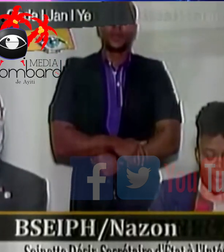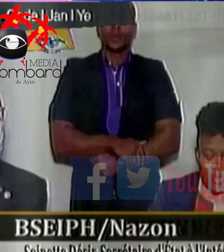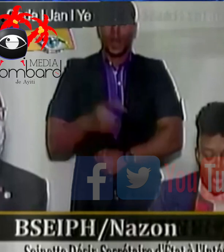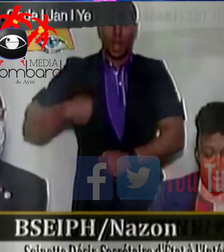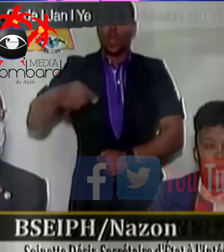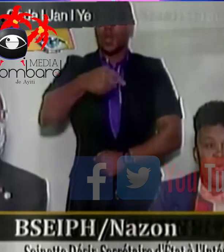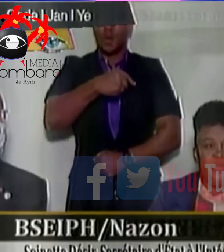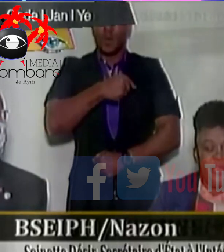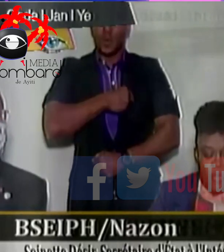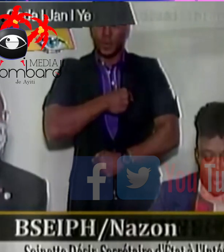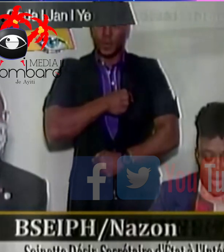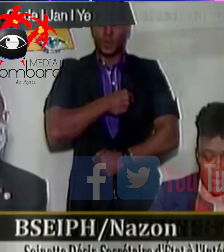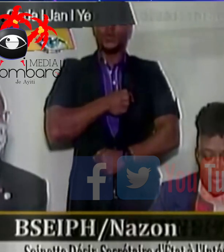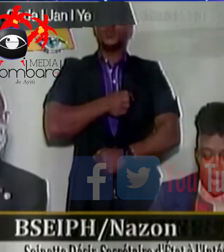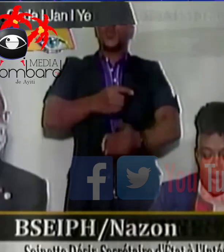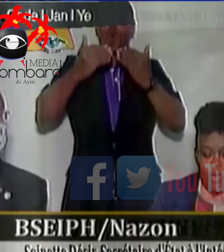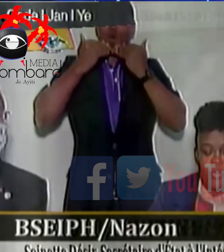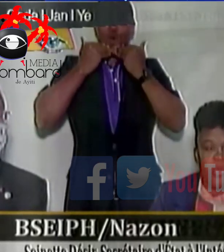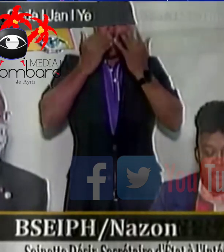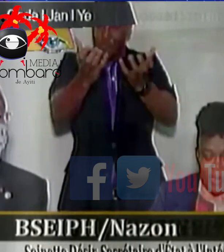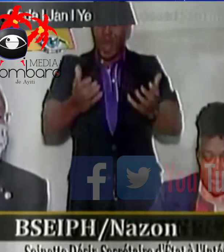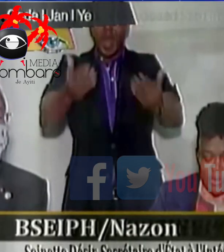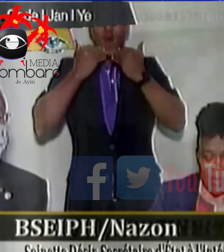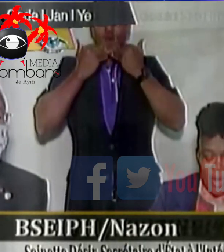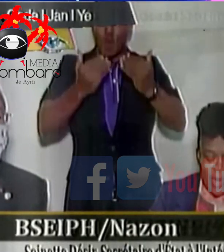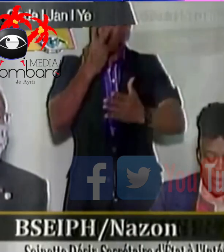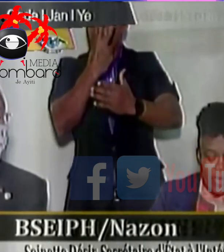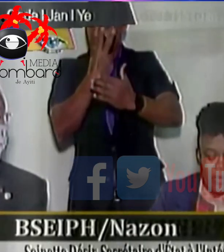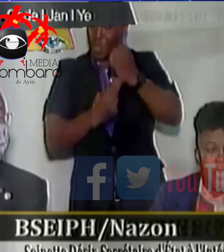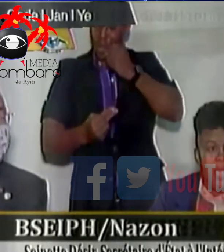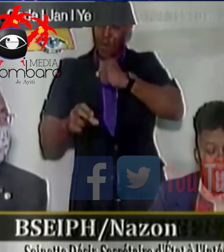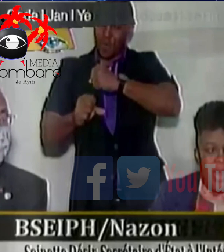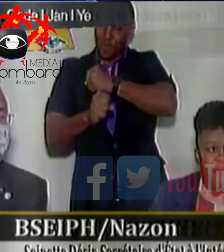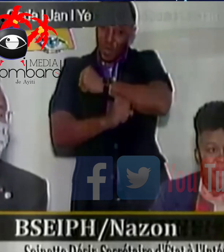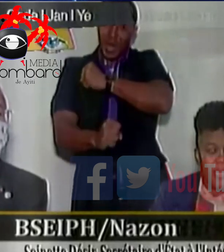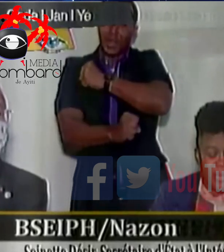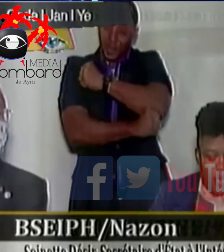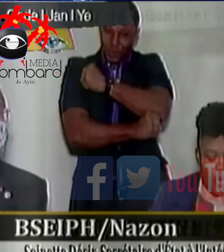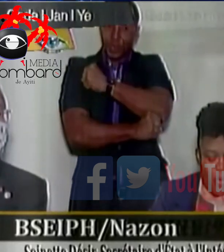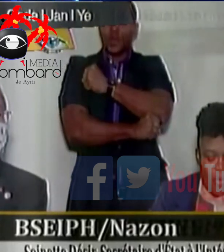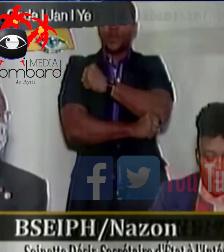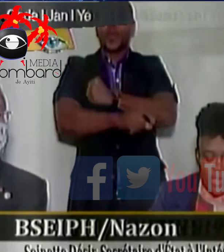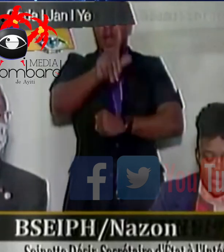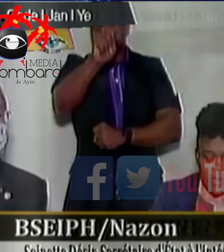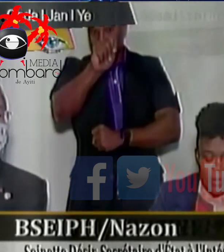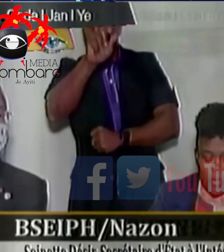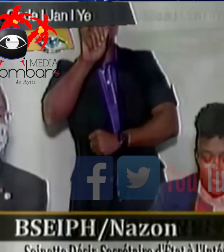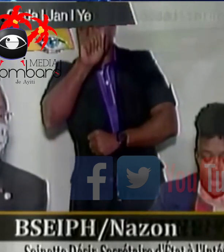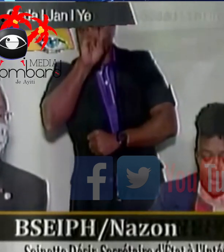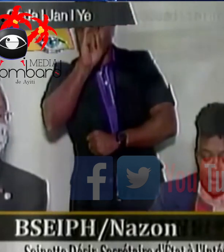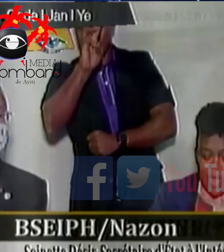Nous adressons nos plus vifs remerciements aux deux fondations taïwanaises, la Fondation